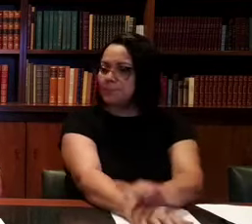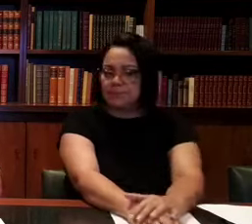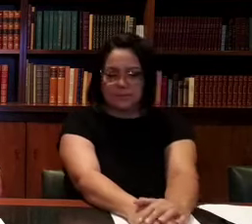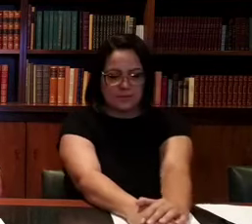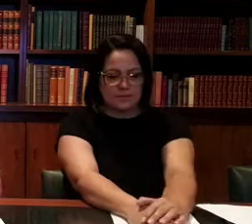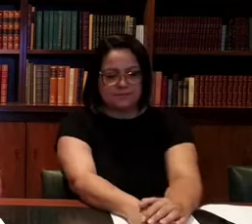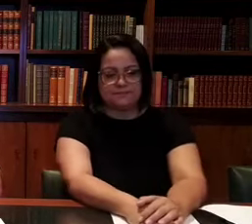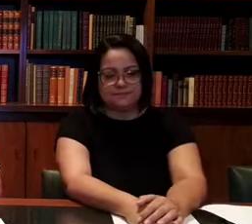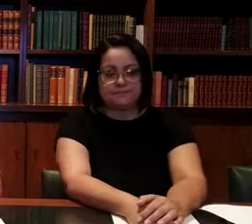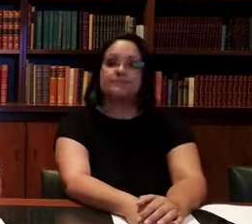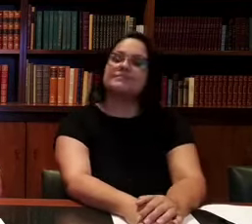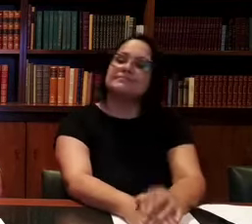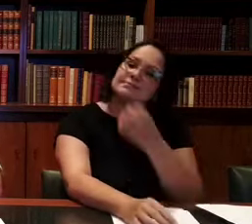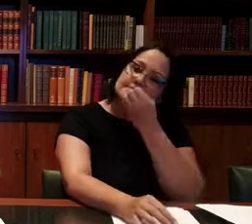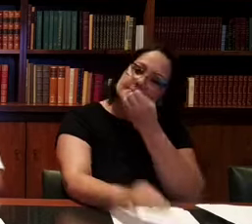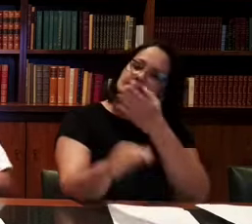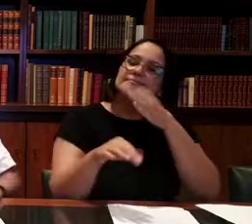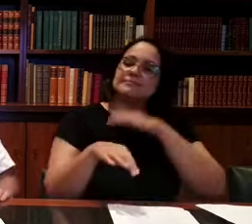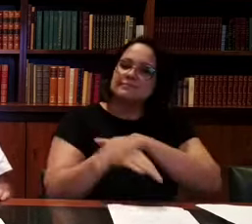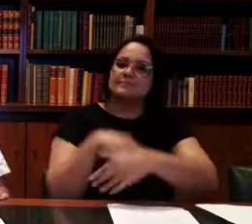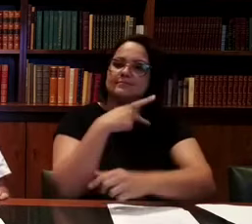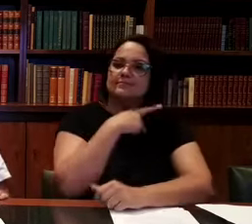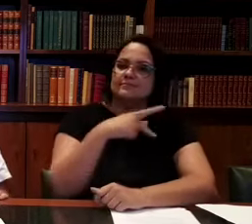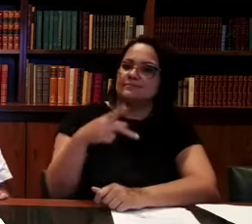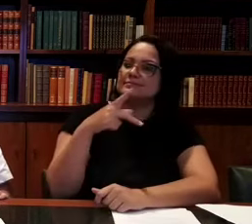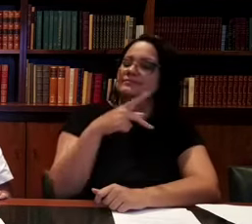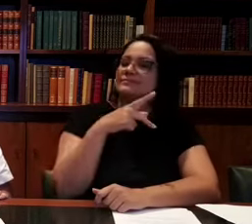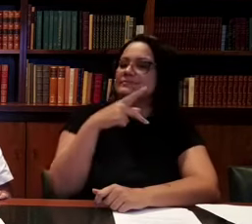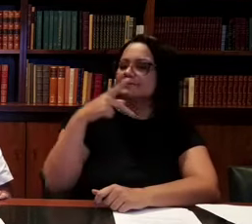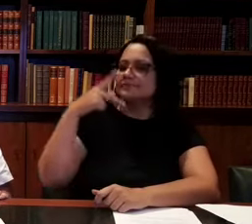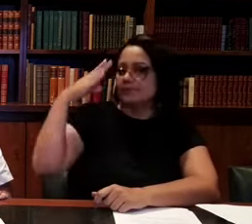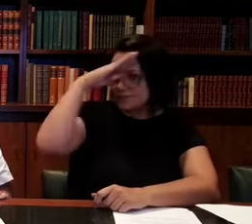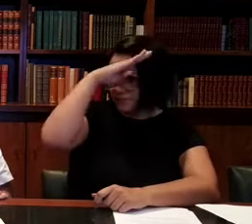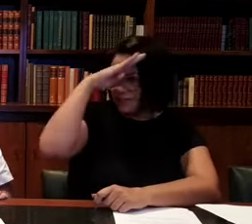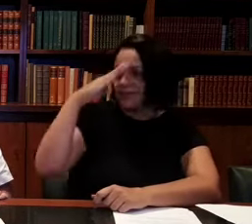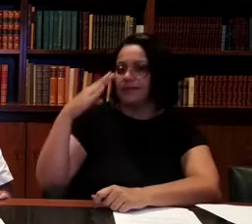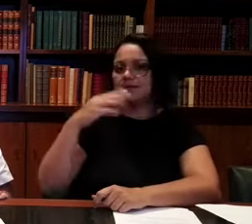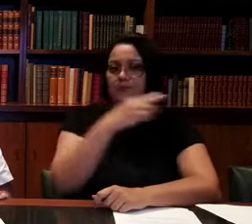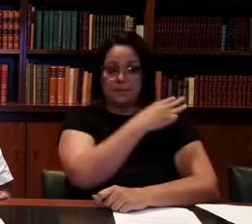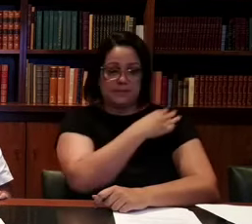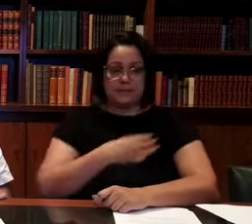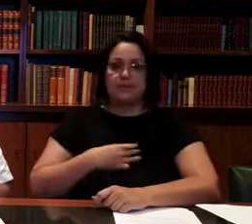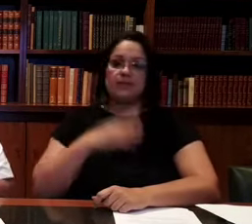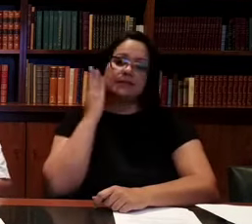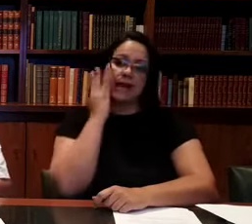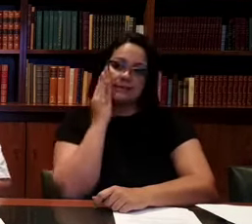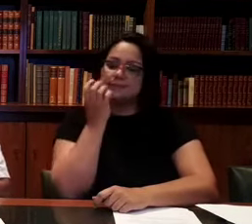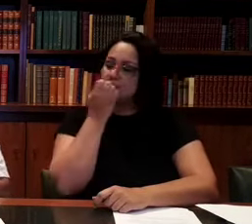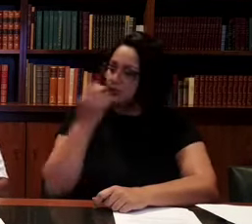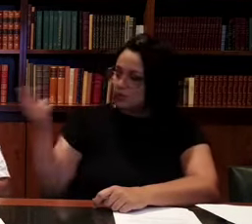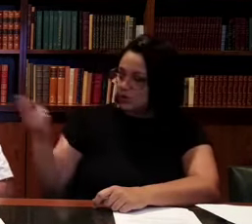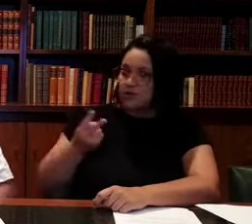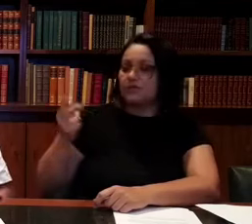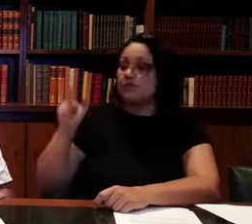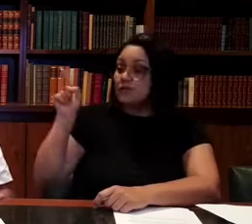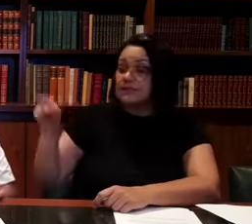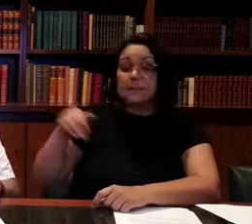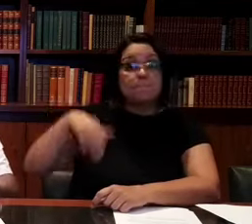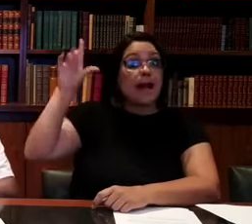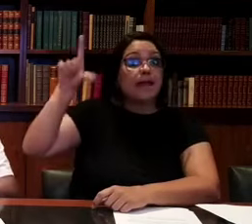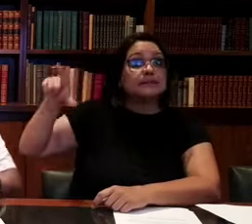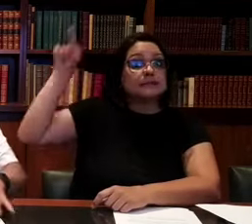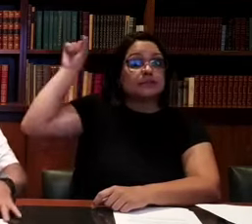Ah pois não muito boa noite a presidente Jair bolsonaro boa noite Ministro Tarcísio início O senhor é um dos mais